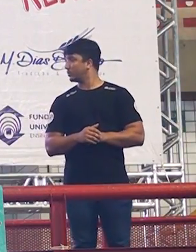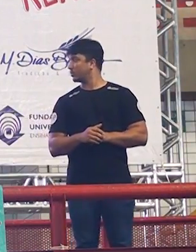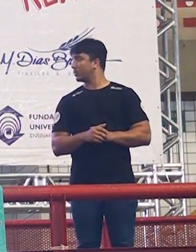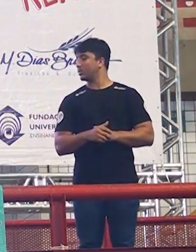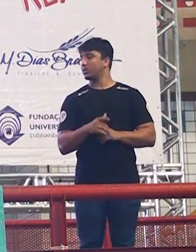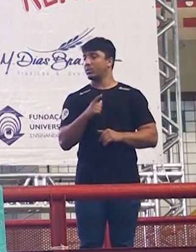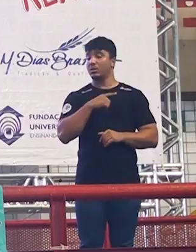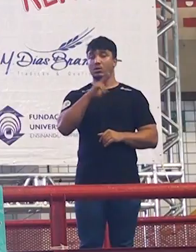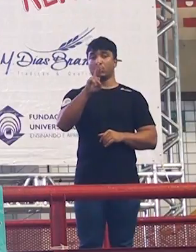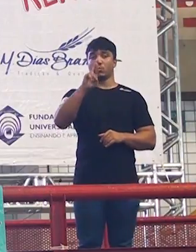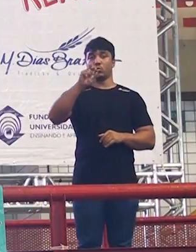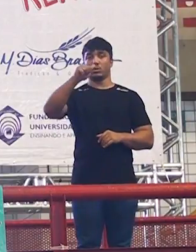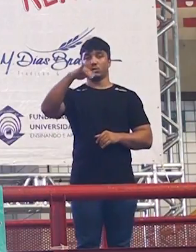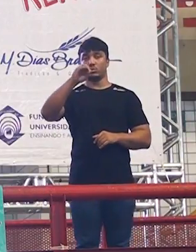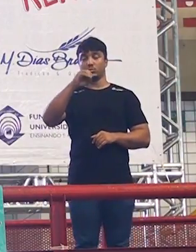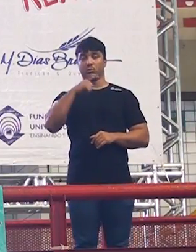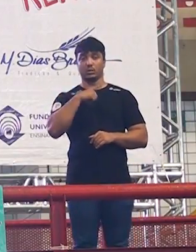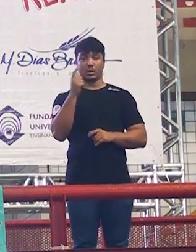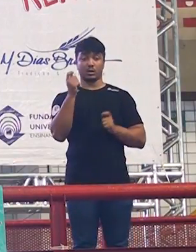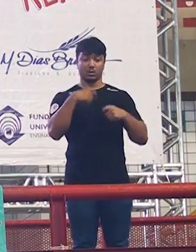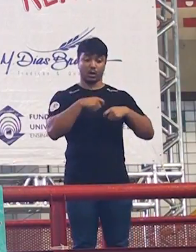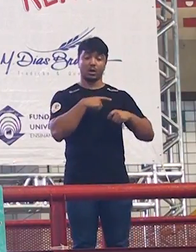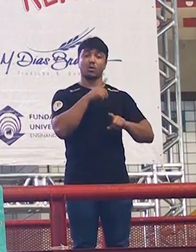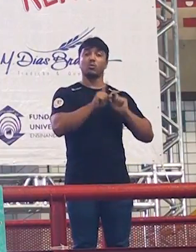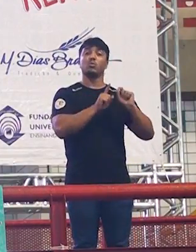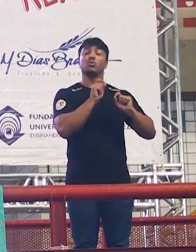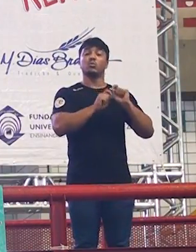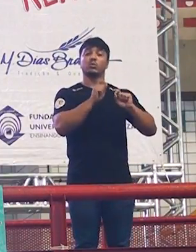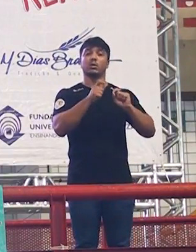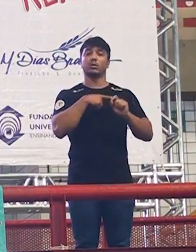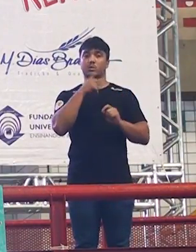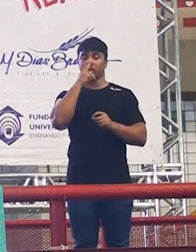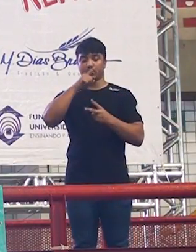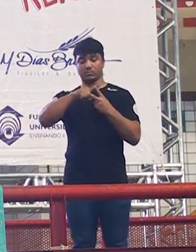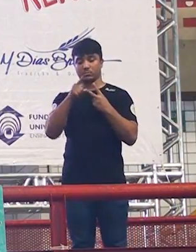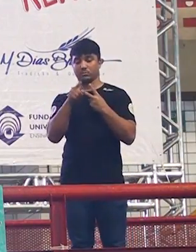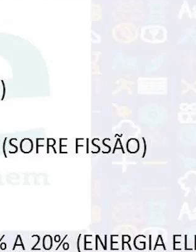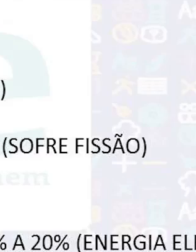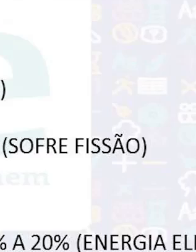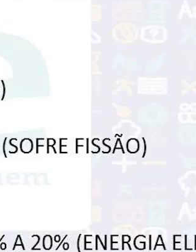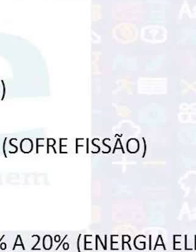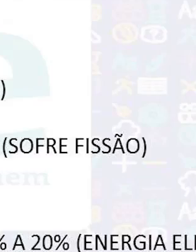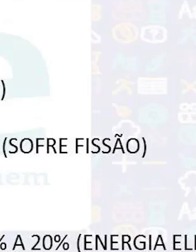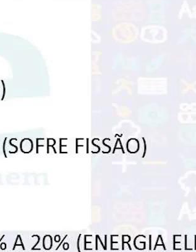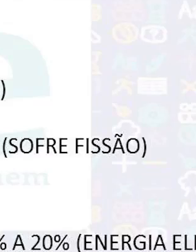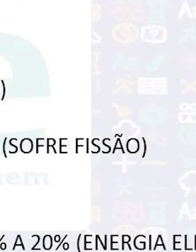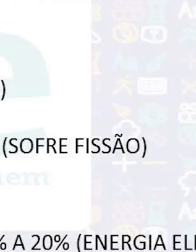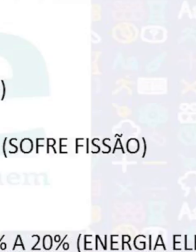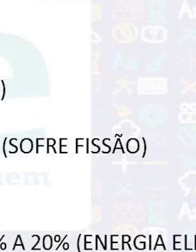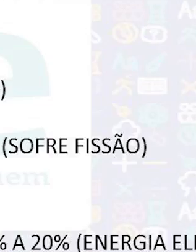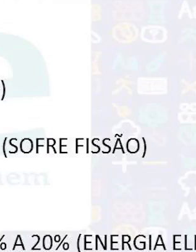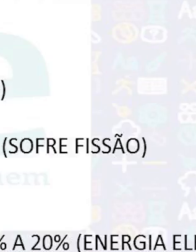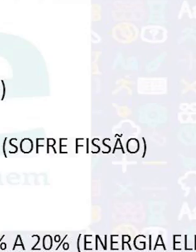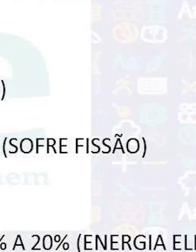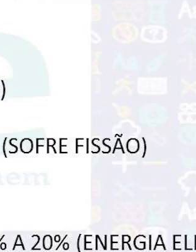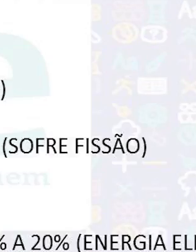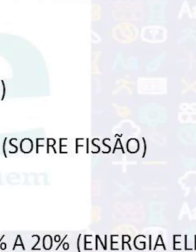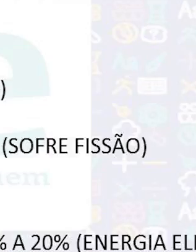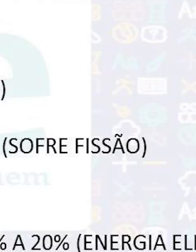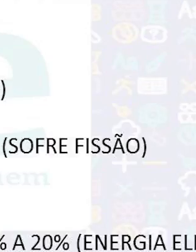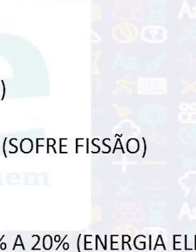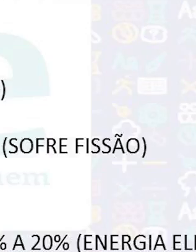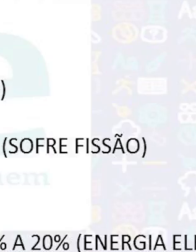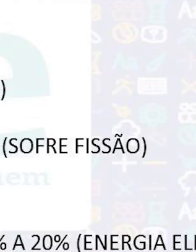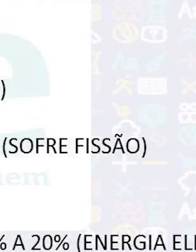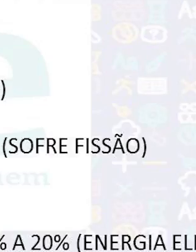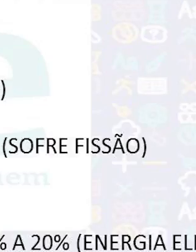o urânio, ele apresenta-se na natureza na forma de 2 isótopos. Tem 2 tipos de urânio. Um que